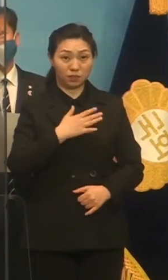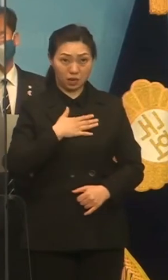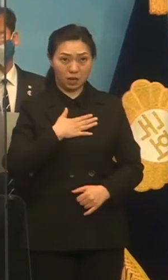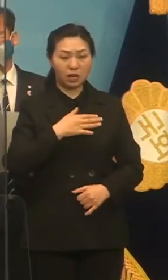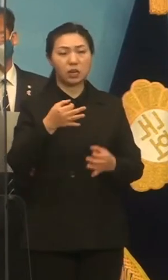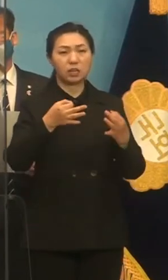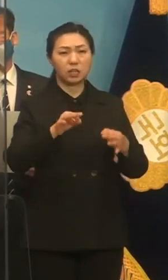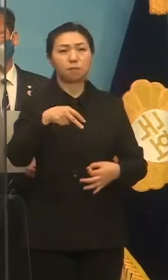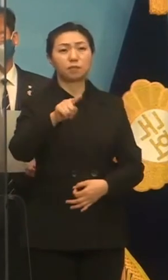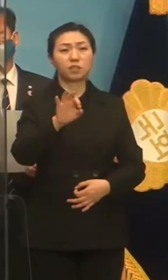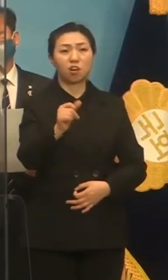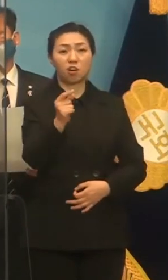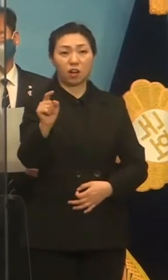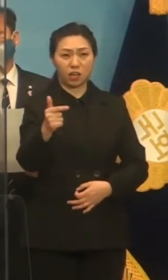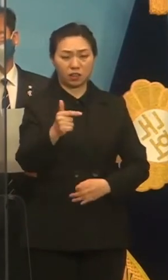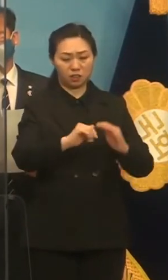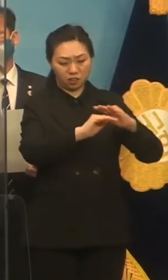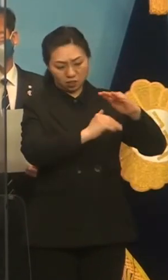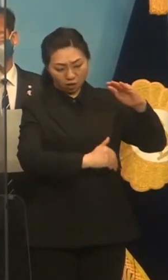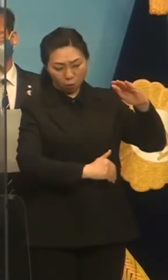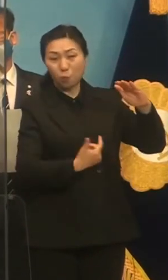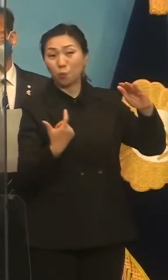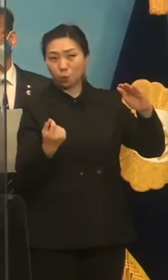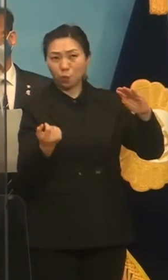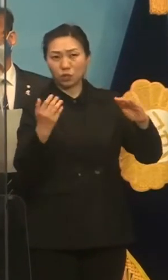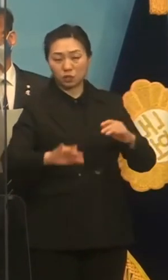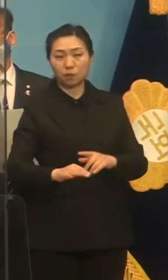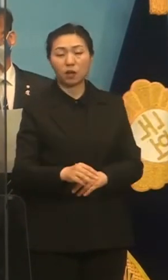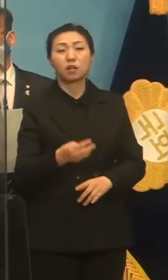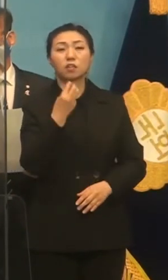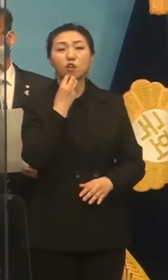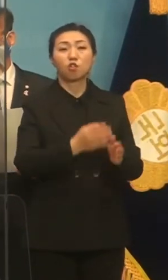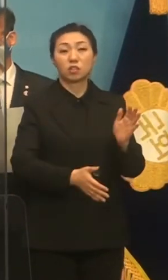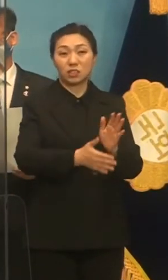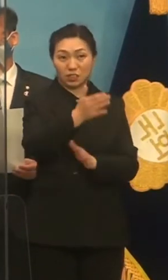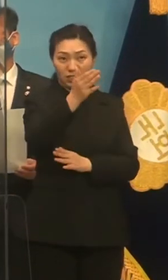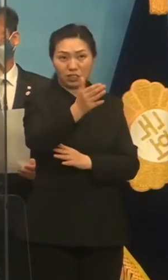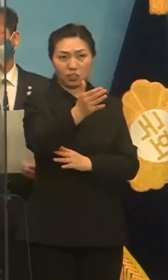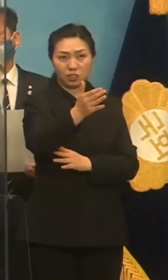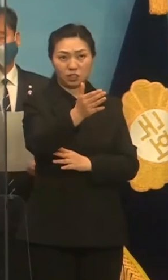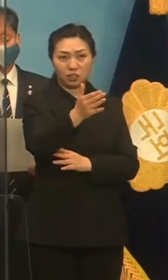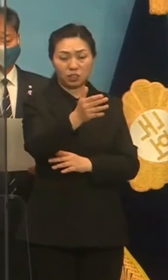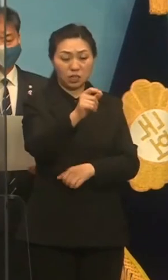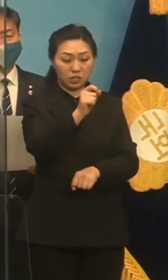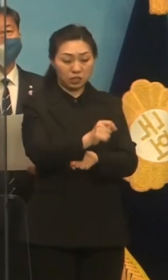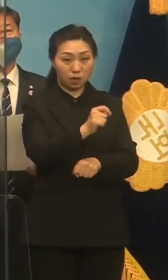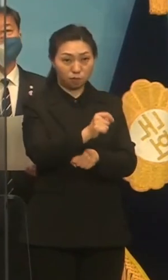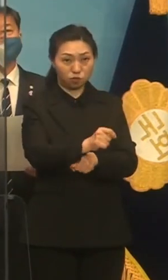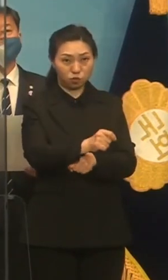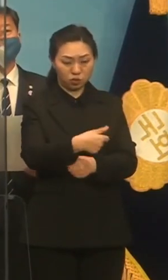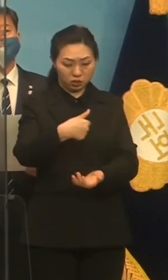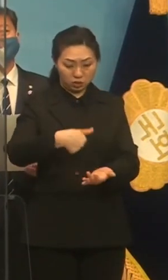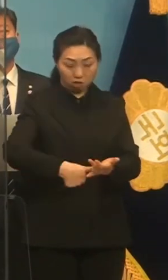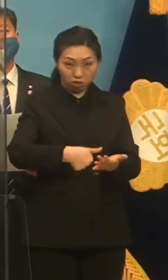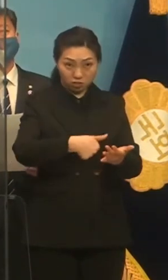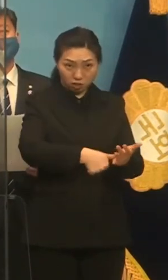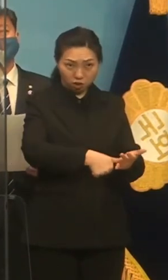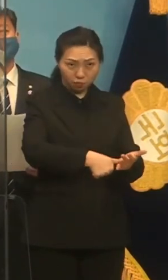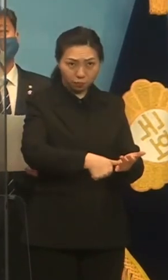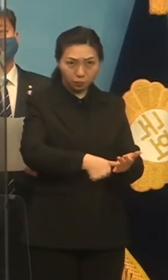휴 제 영화 입니당 더울 씨의 삼성 결석의 일식 2